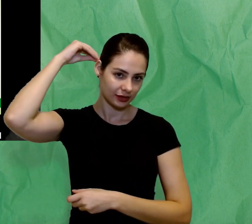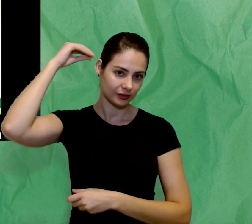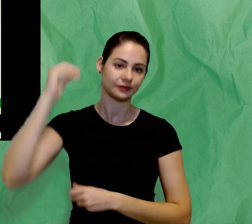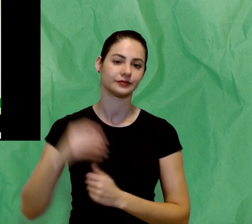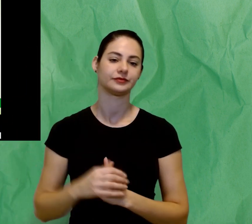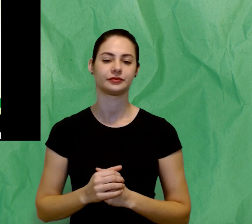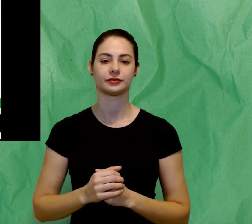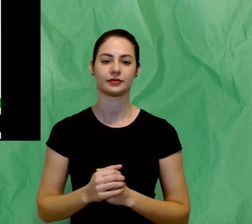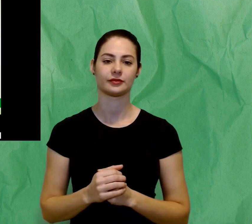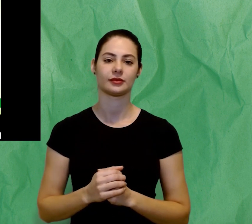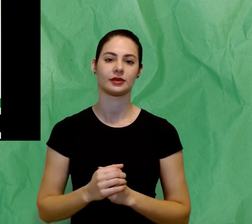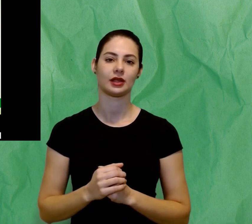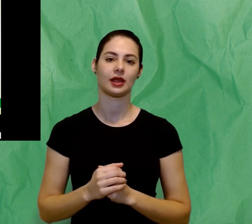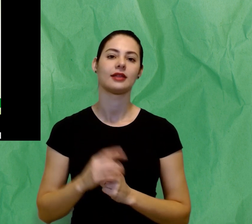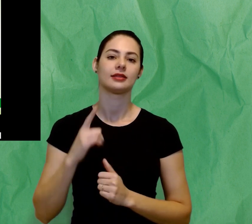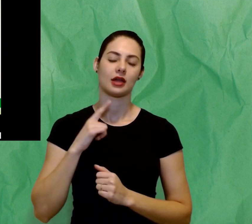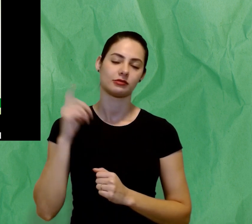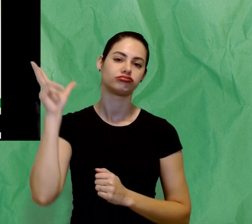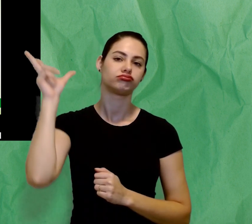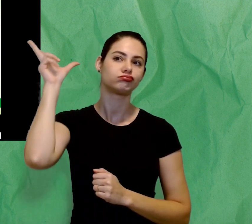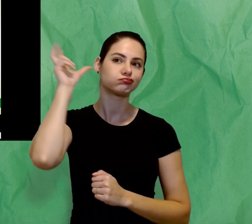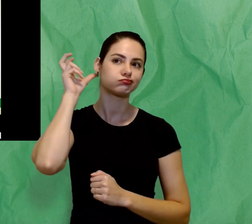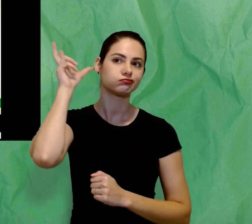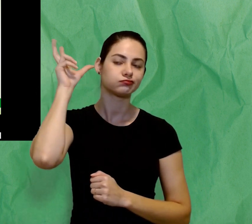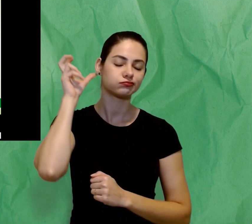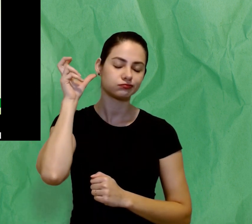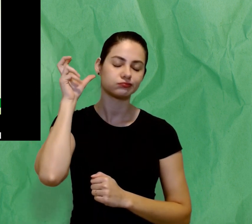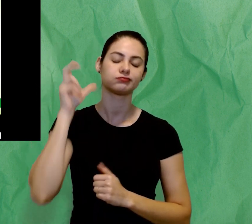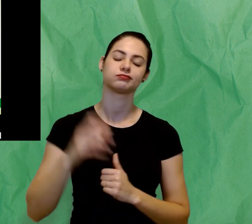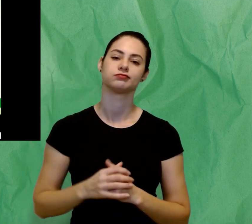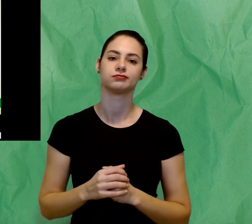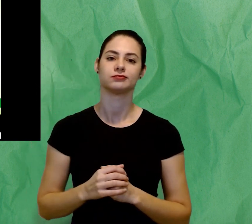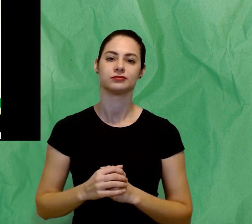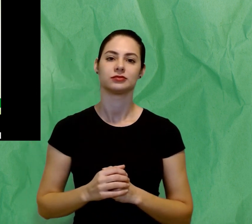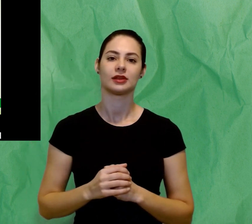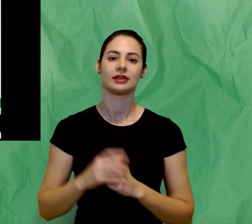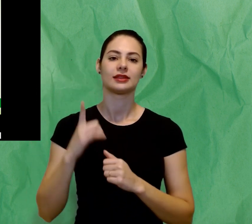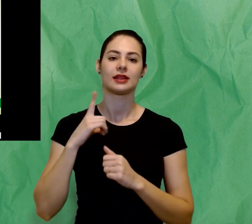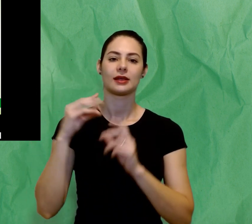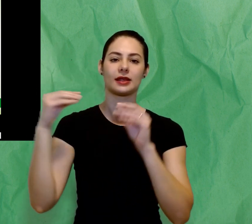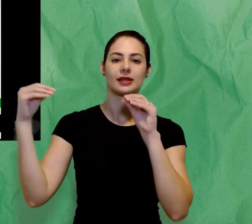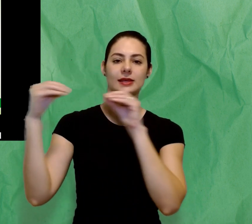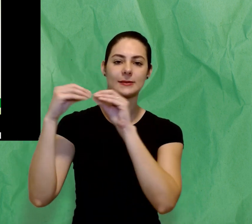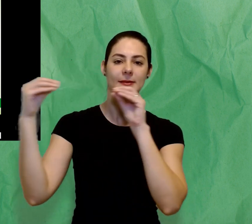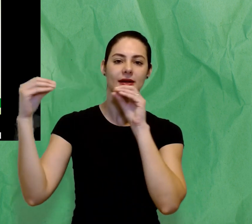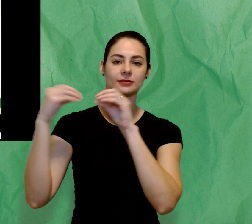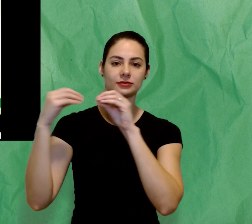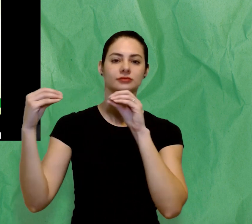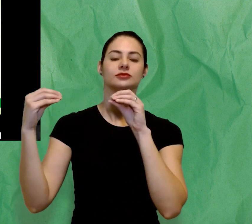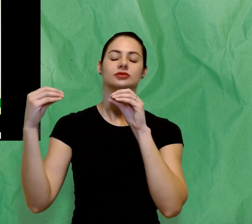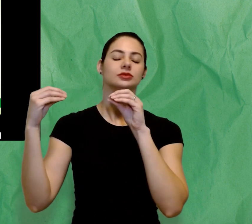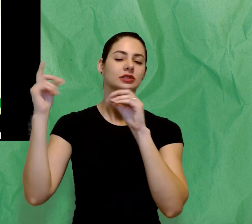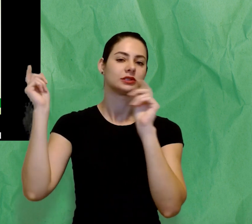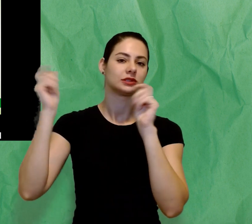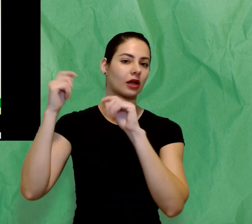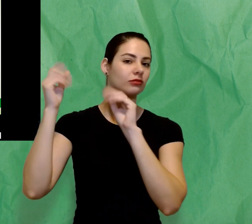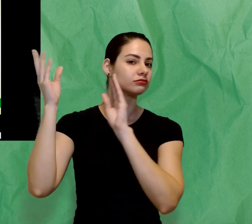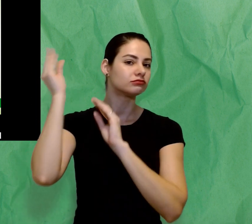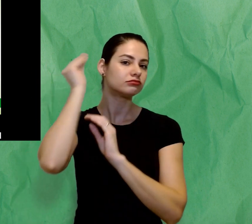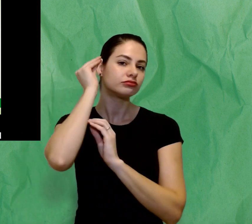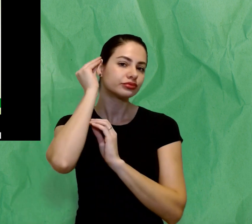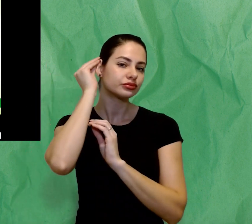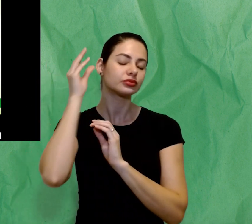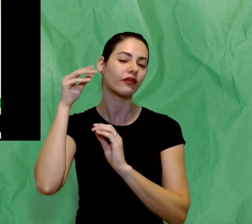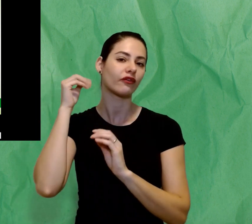ele é ligado a um receptor estimulador que contém um ímã que permite, então, a conexão entre os